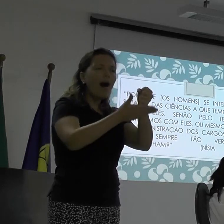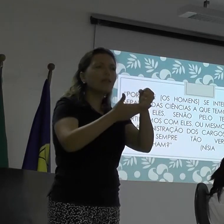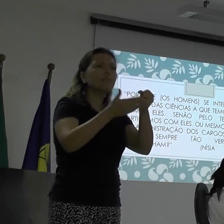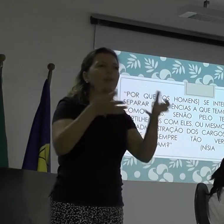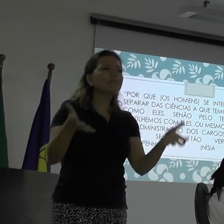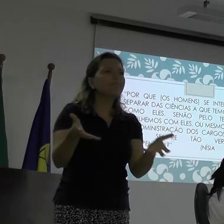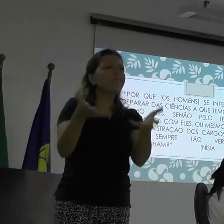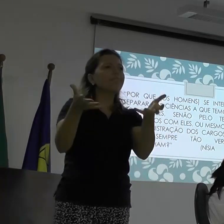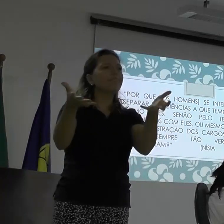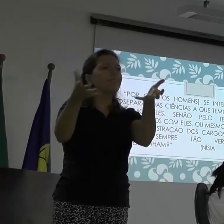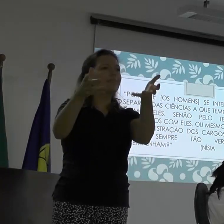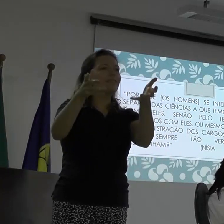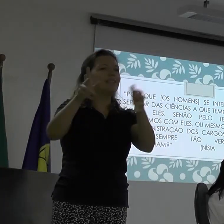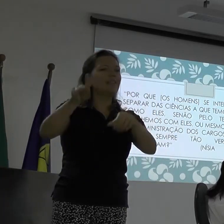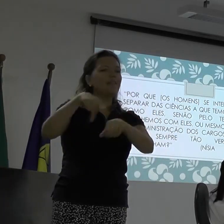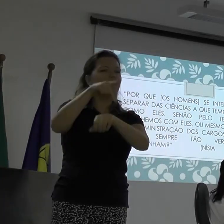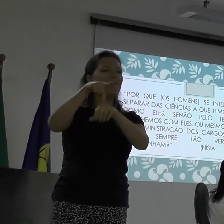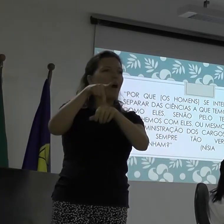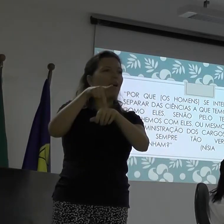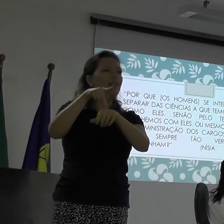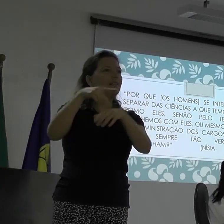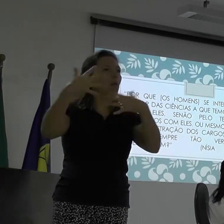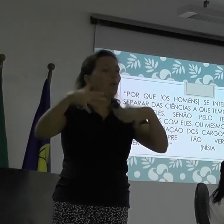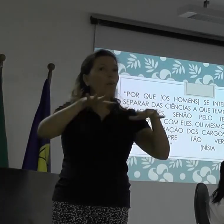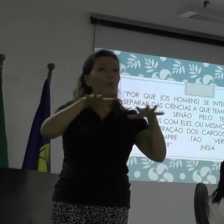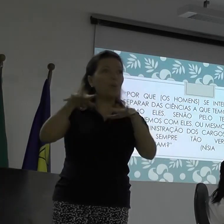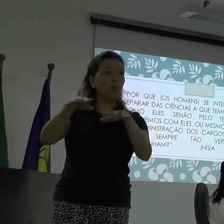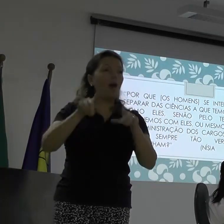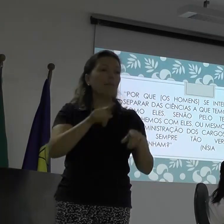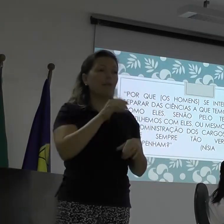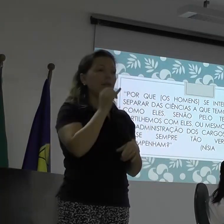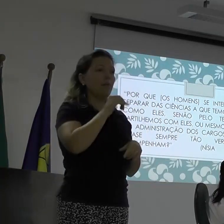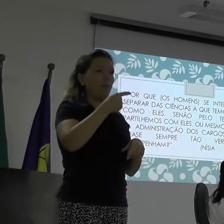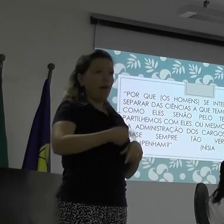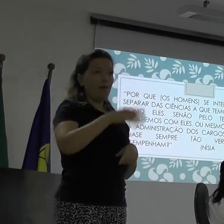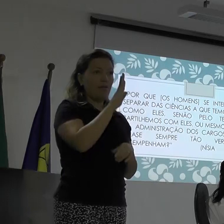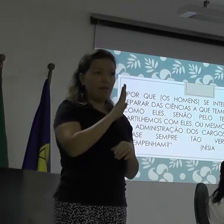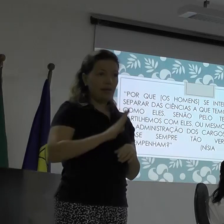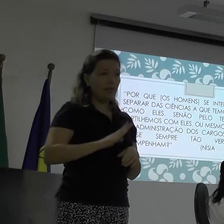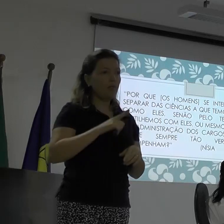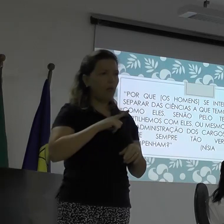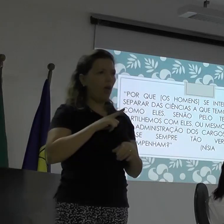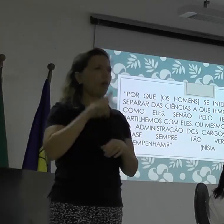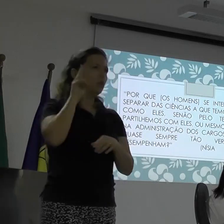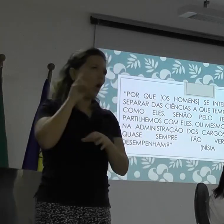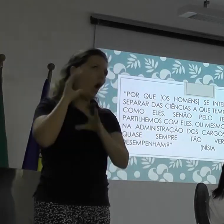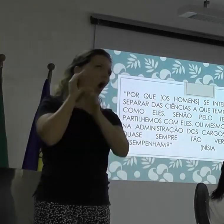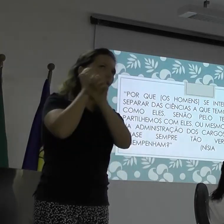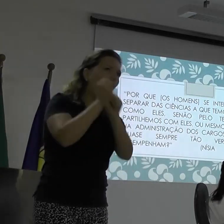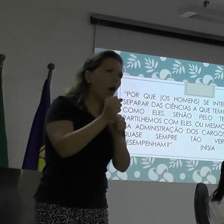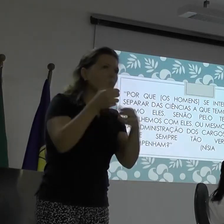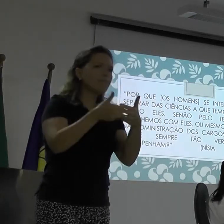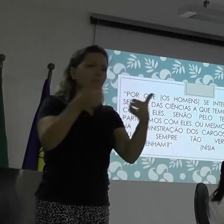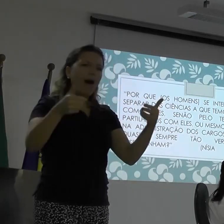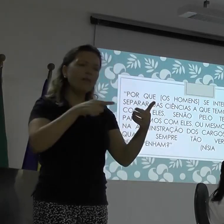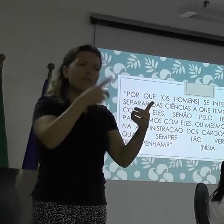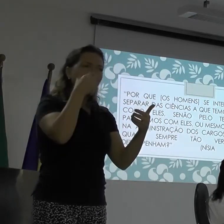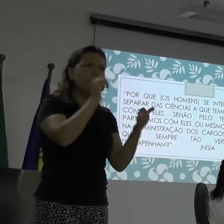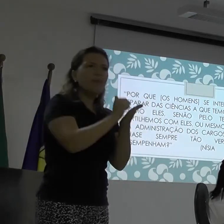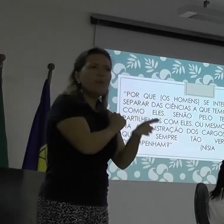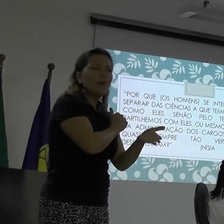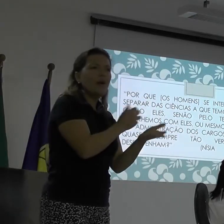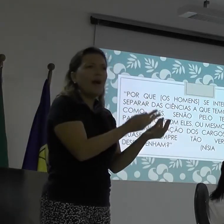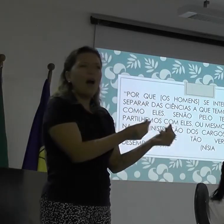e enobrecê-lo culturalmente. No Brasil, parte da sua memória foi apagada ou